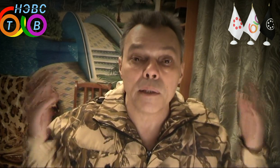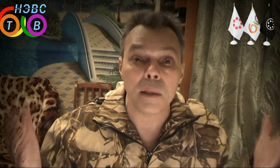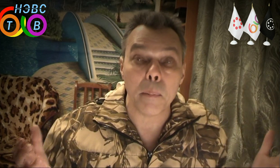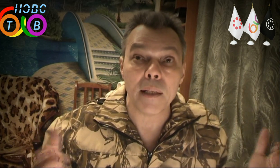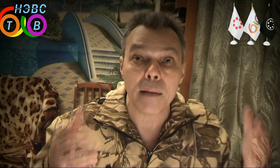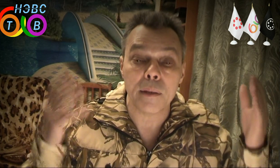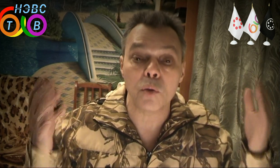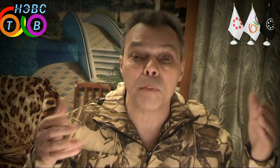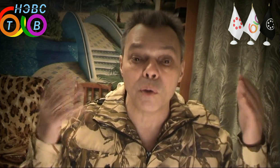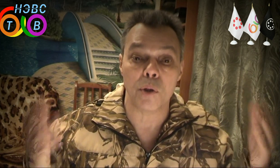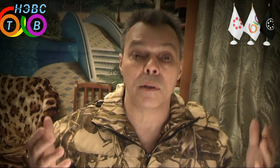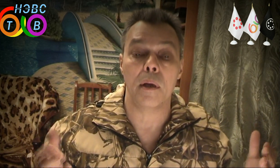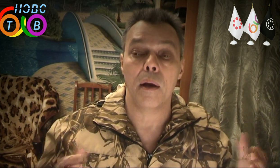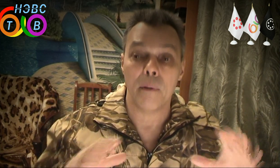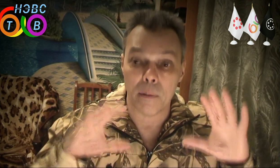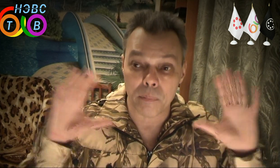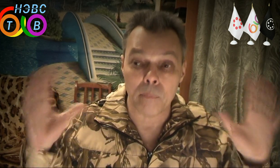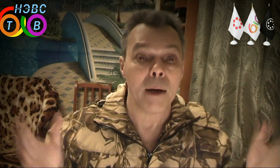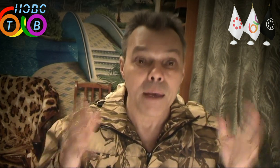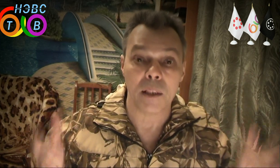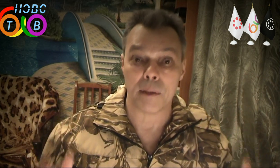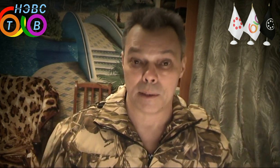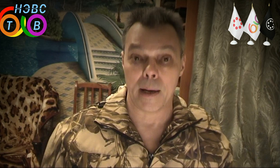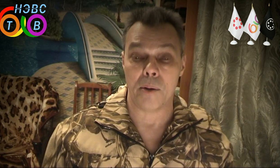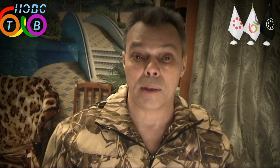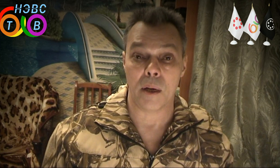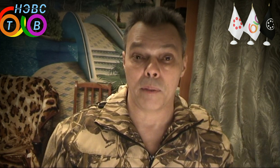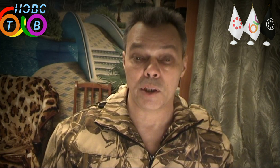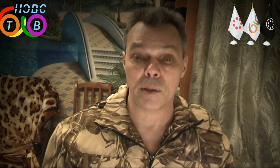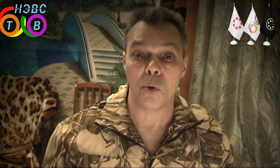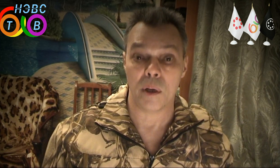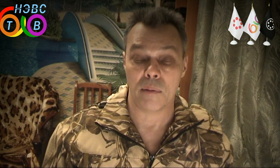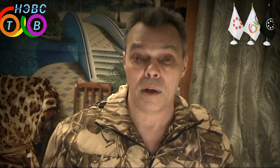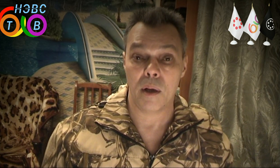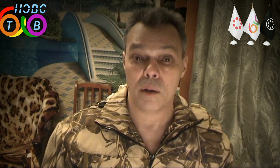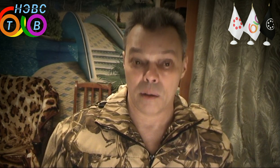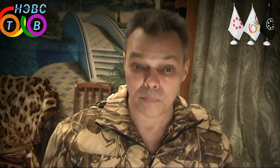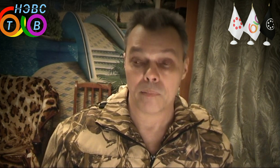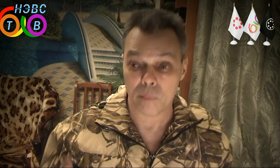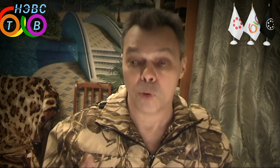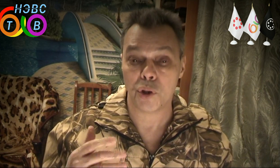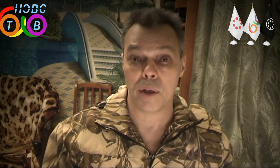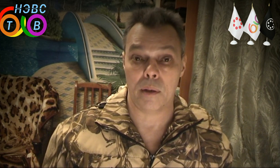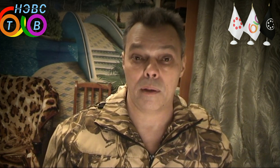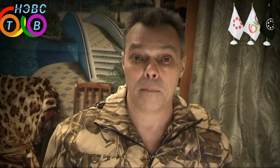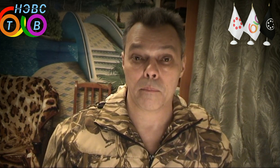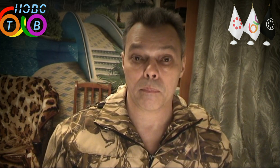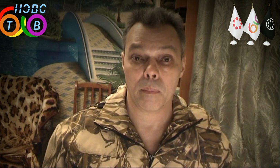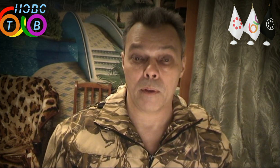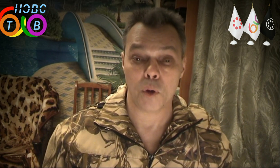Несусветные, непонятные, судьбоносные моменты возникают тогда по жизни у этого мужчины. И все